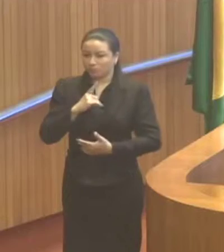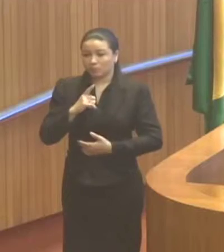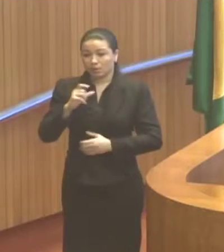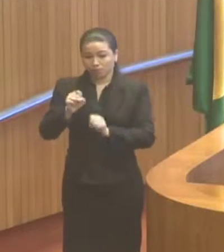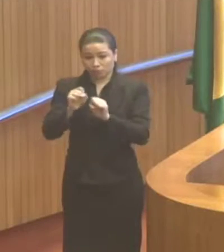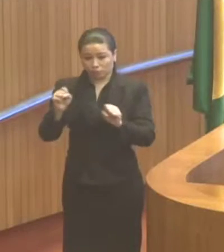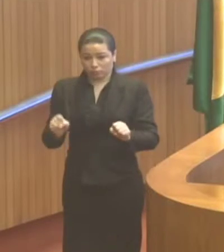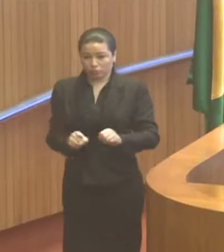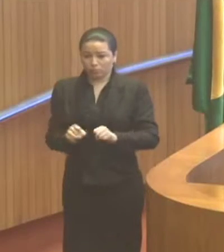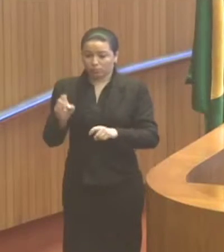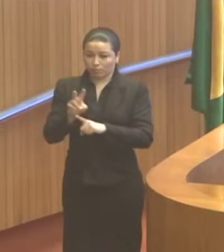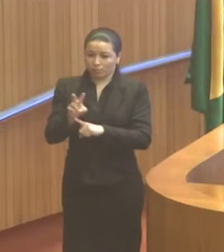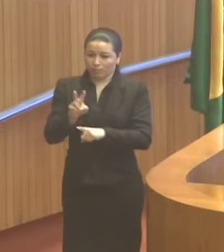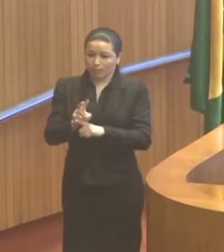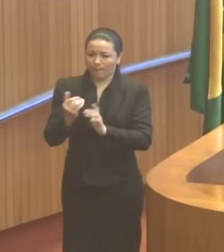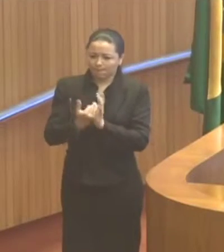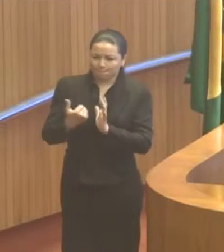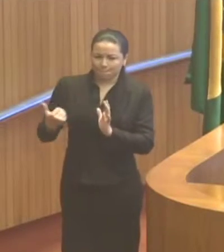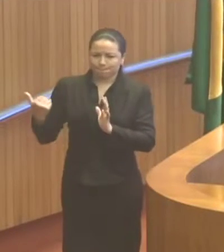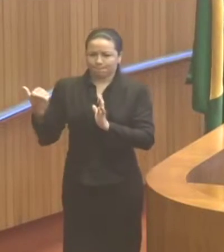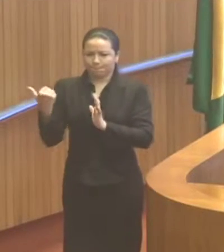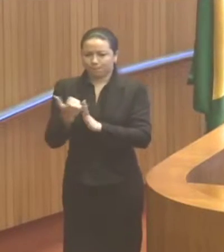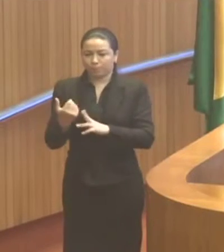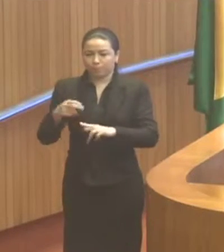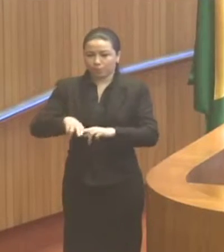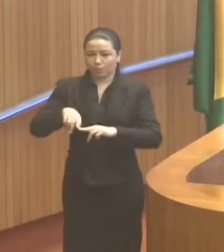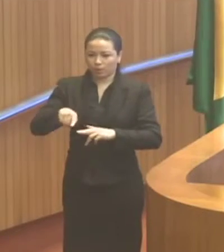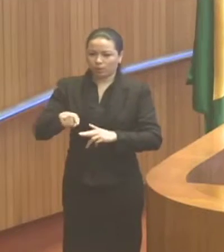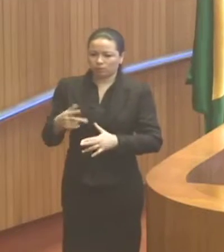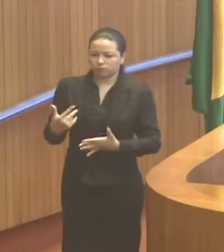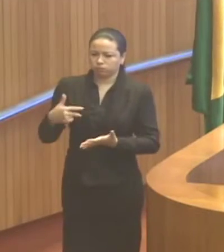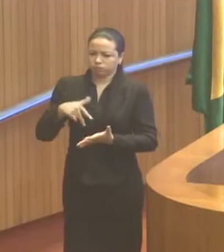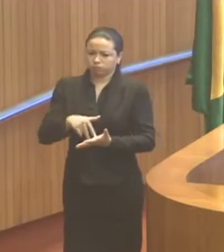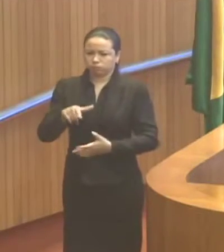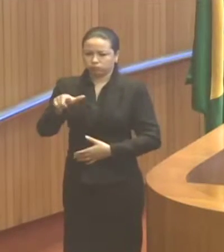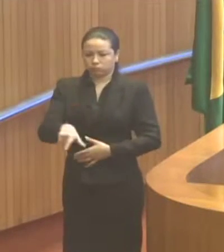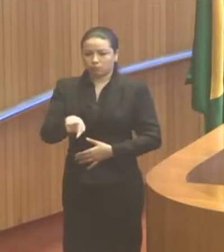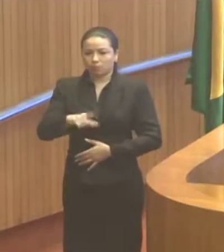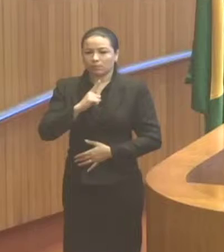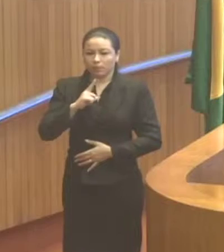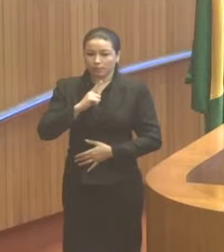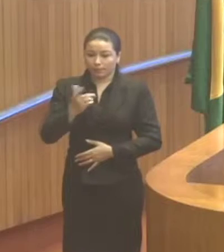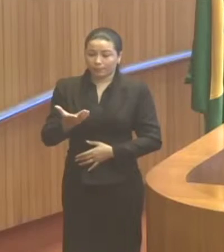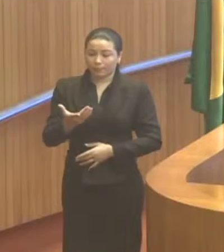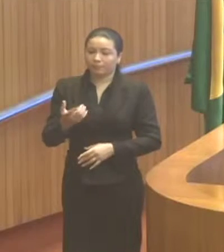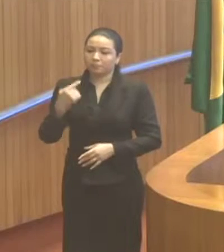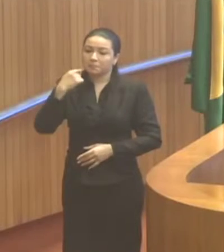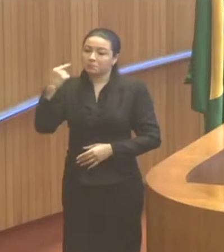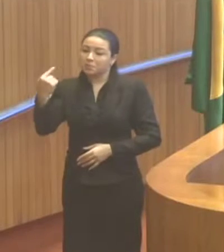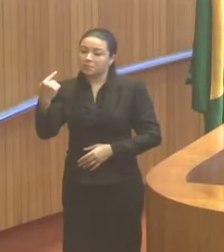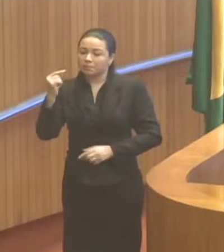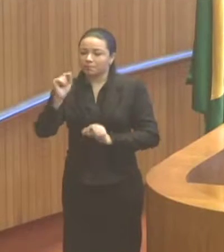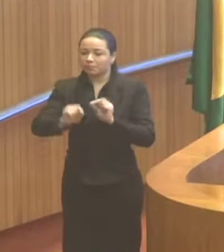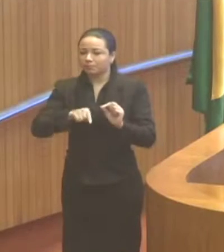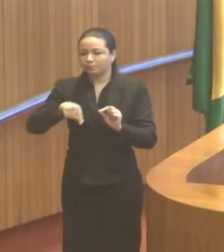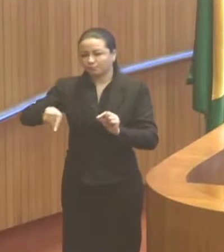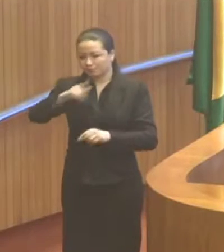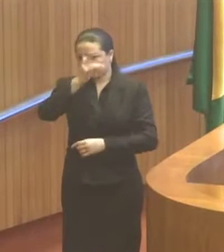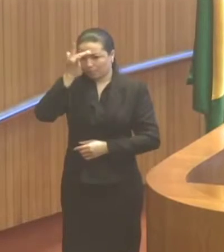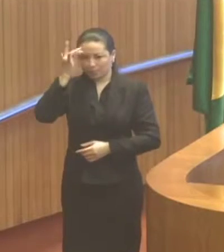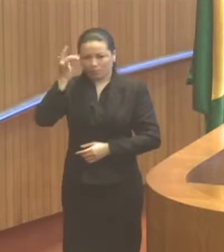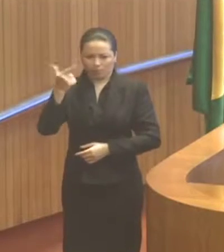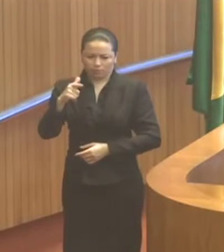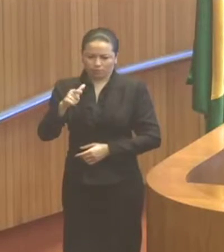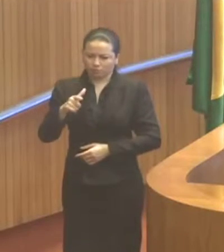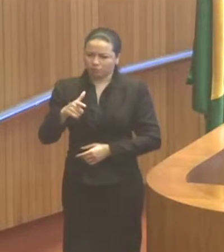sistema de proteção muito maior, até pela própria imposição que o cargo lhe dá, você imagina o cidadão que